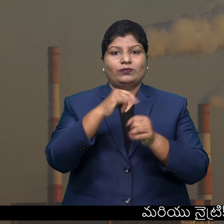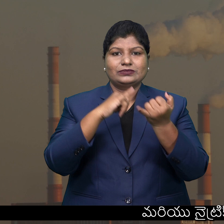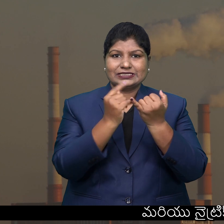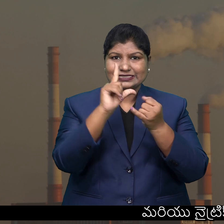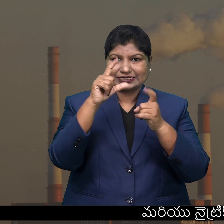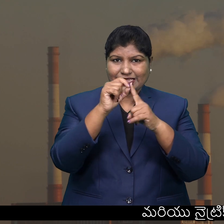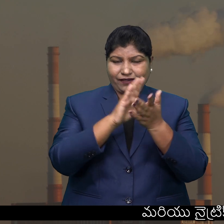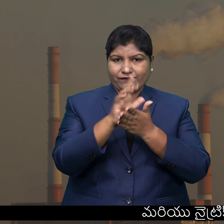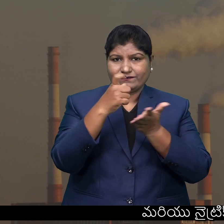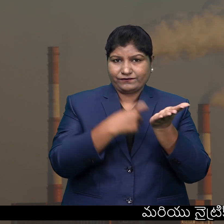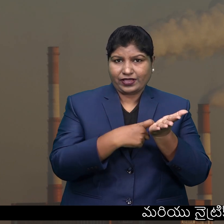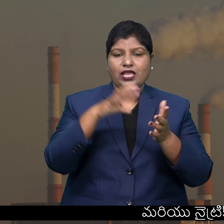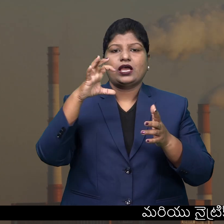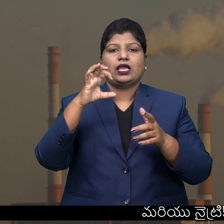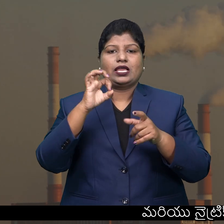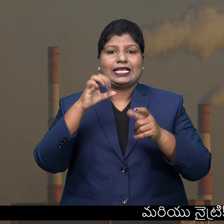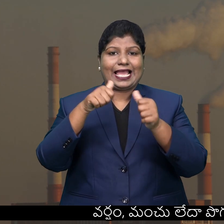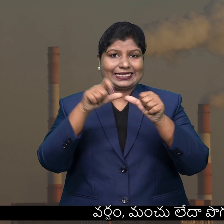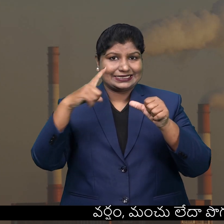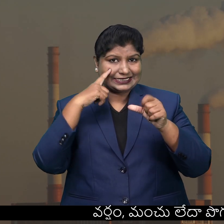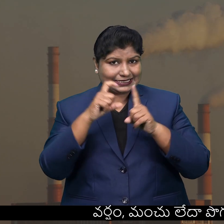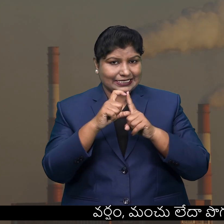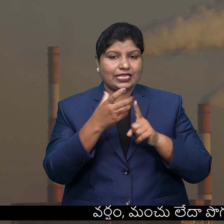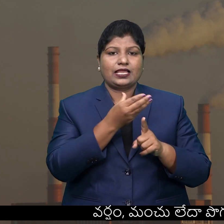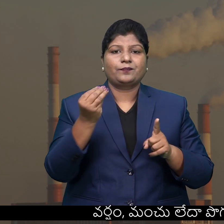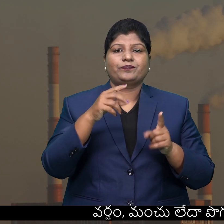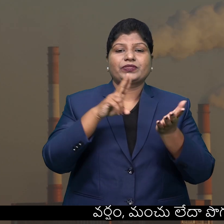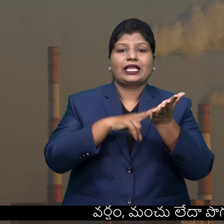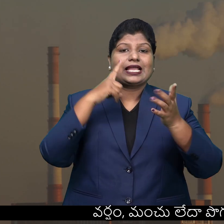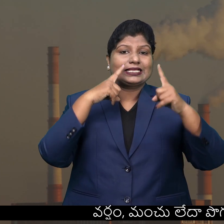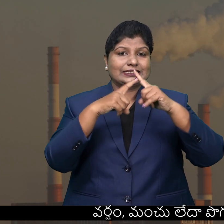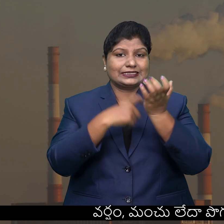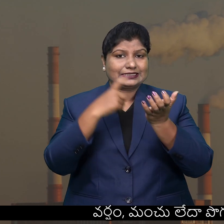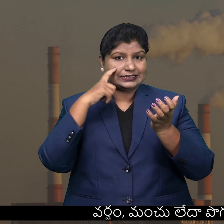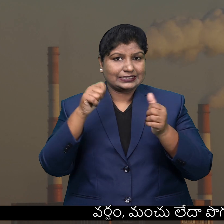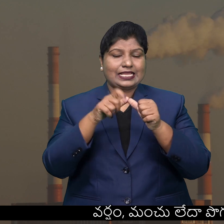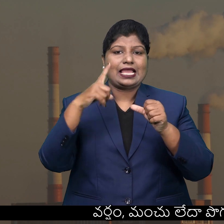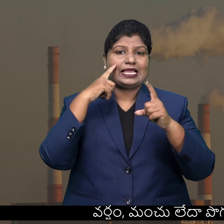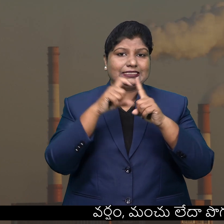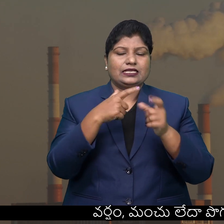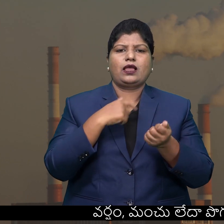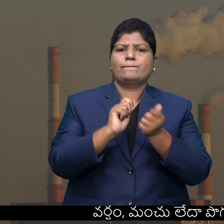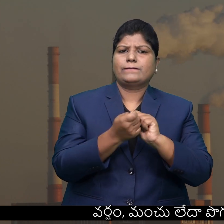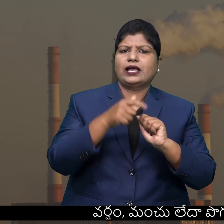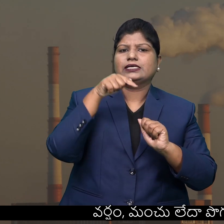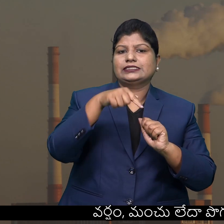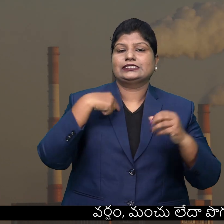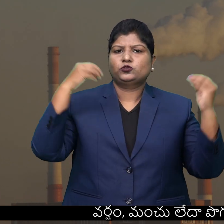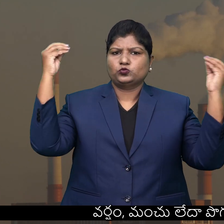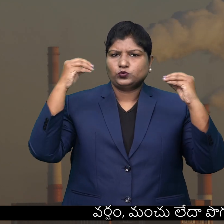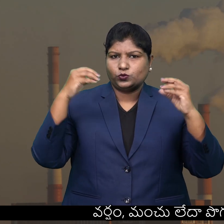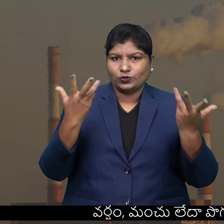మరియు నైట్రిక్ యాసిడ్ ఏర్పరుస్తాయి. వర్షం, మంచు లేదా పొగమంచుగా అవక్షేపించబడతాయి.